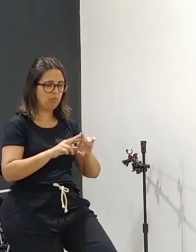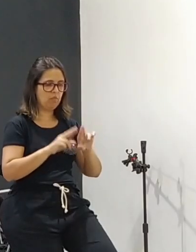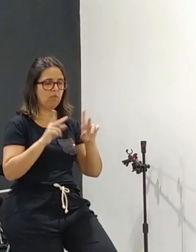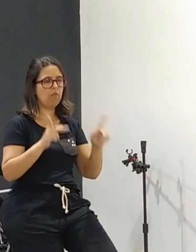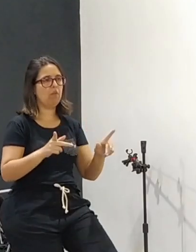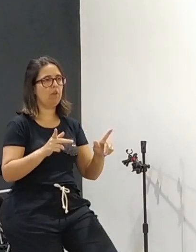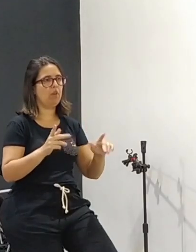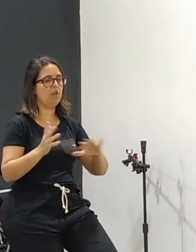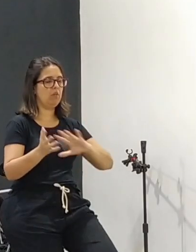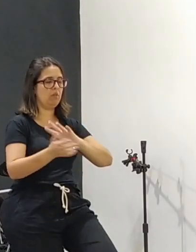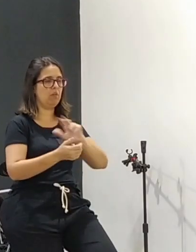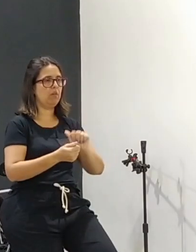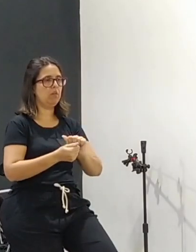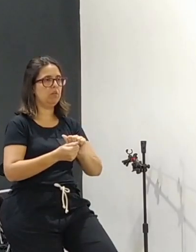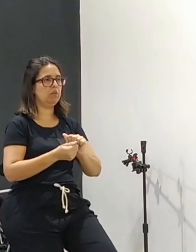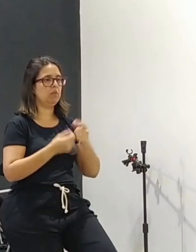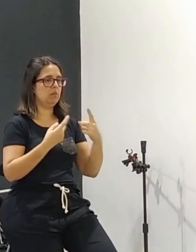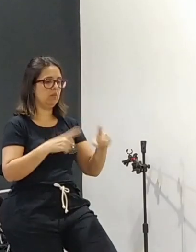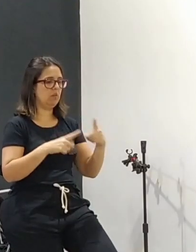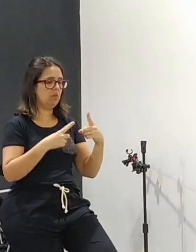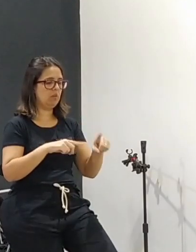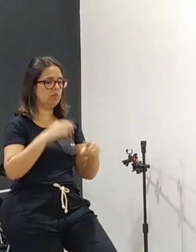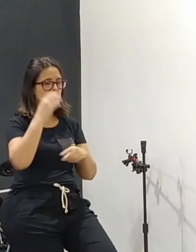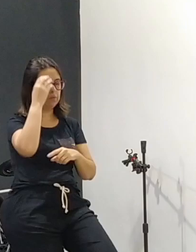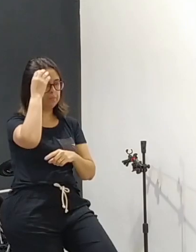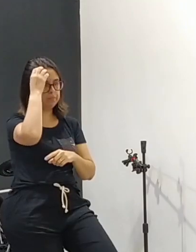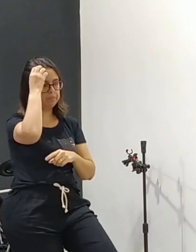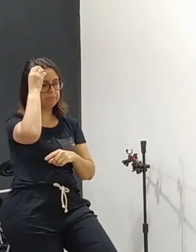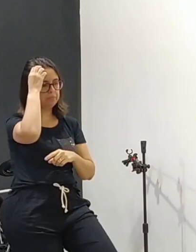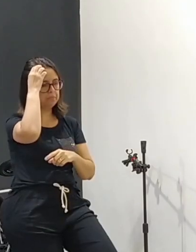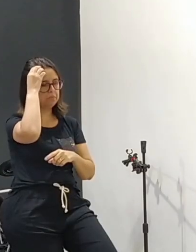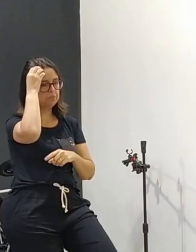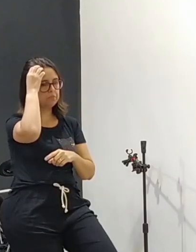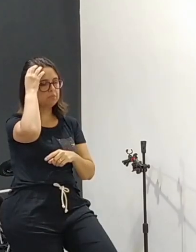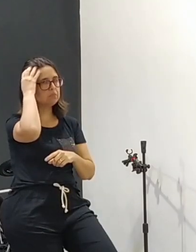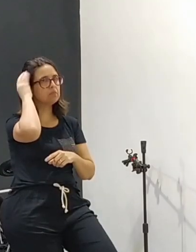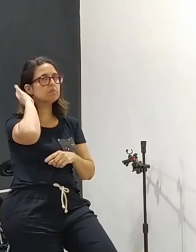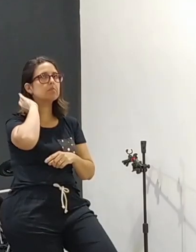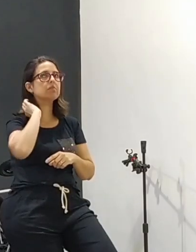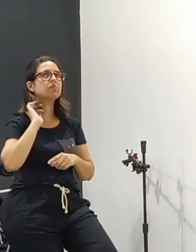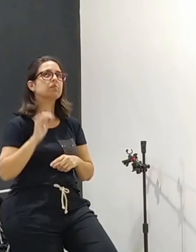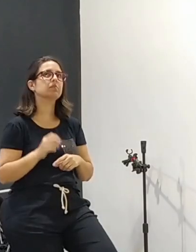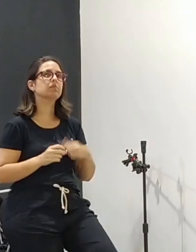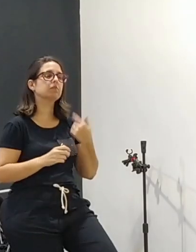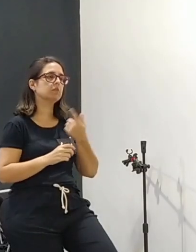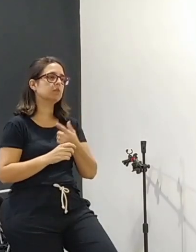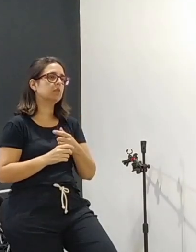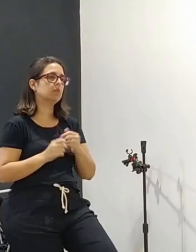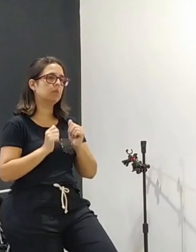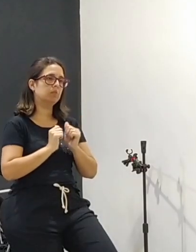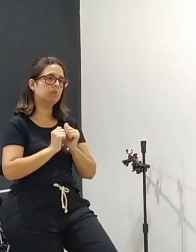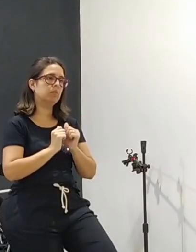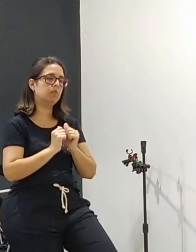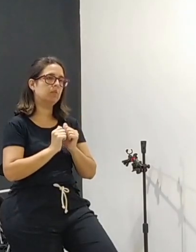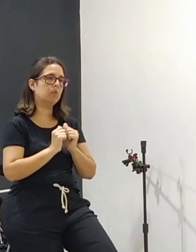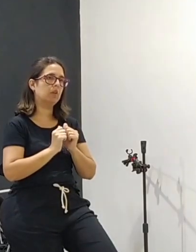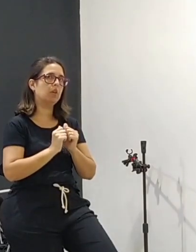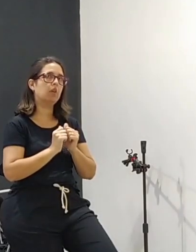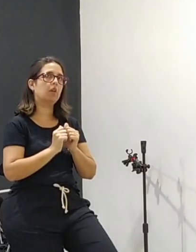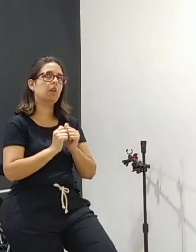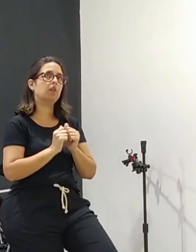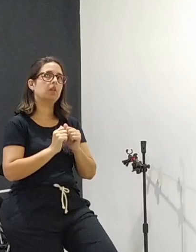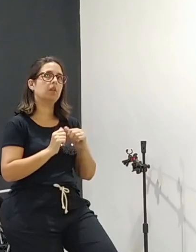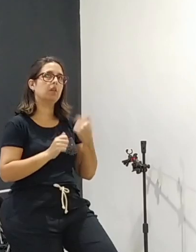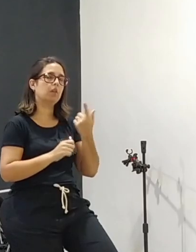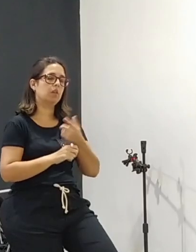Há uma oposição entre esses reinos. Há uma oposição. E nós estamos aqui no meio dessa luta. Né?